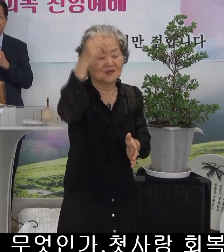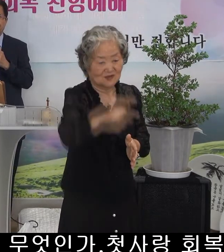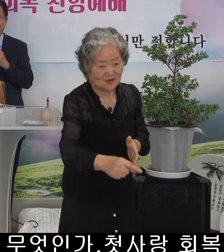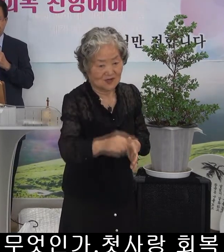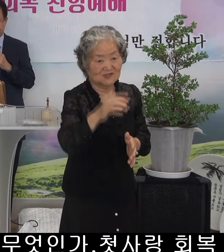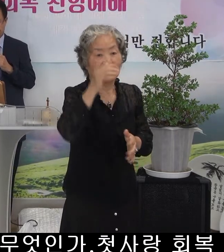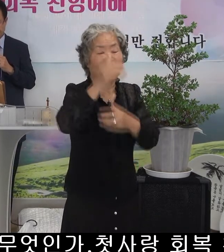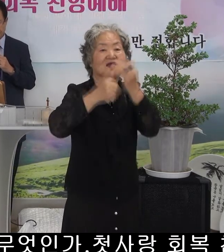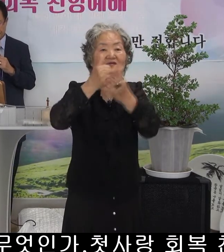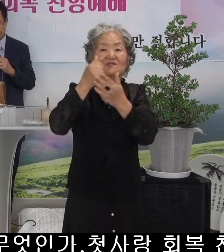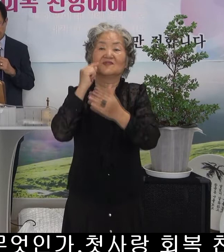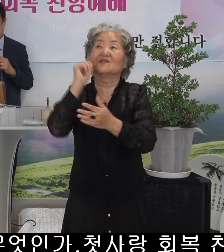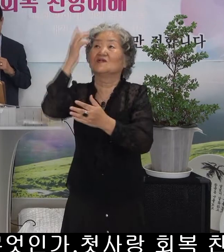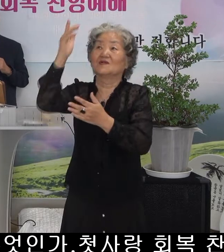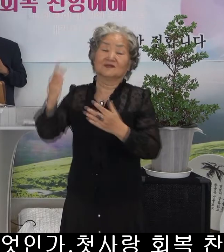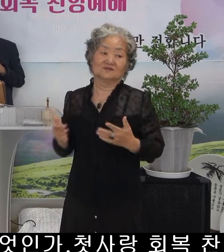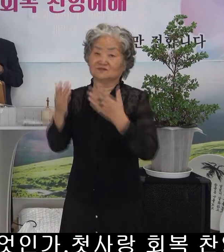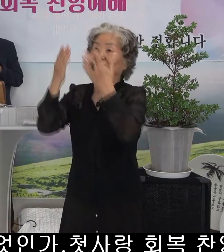것이